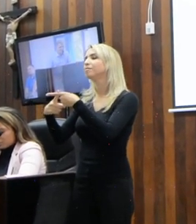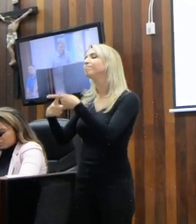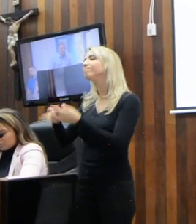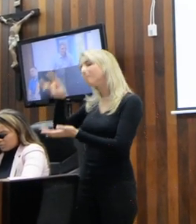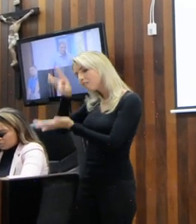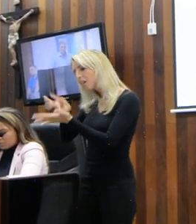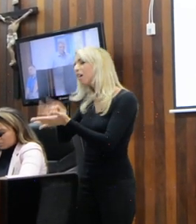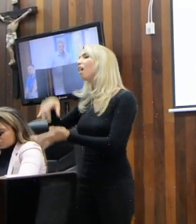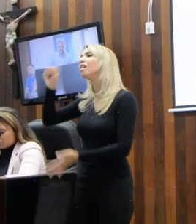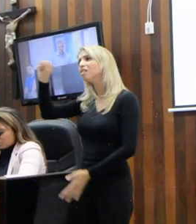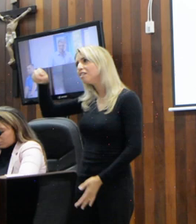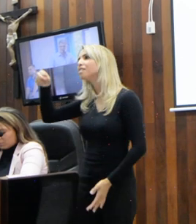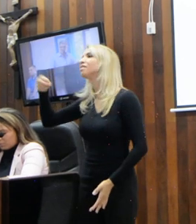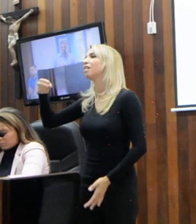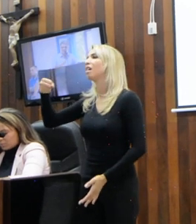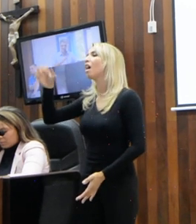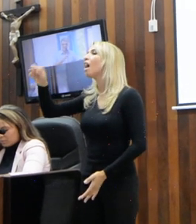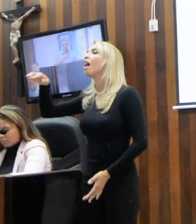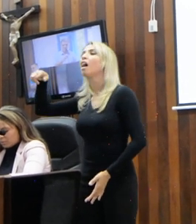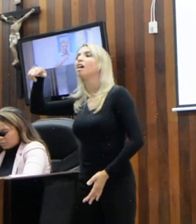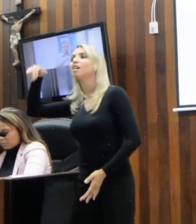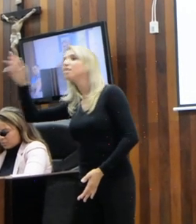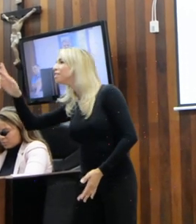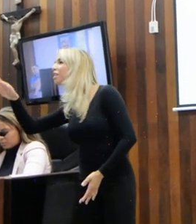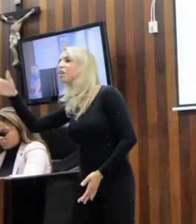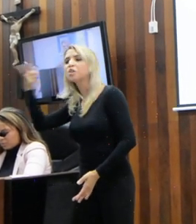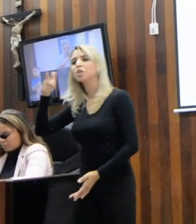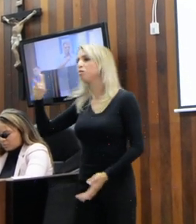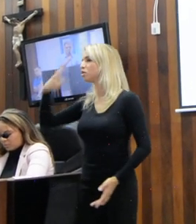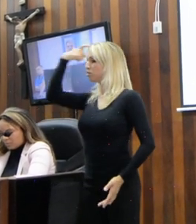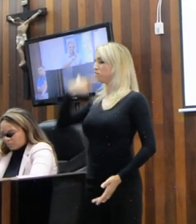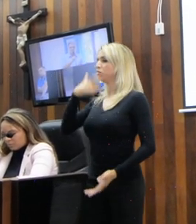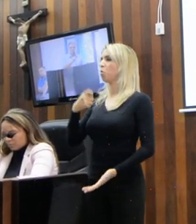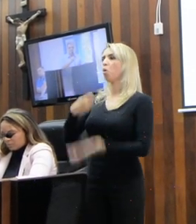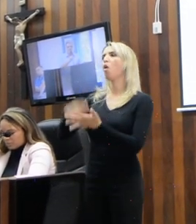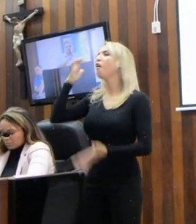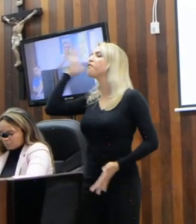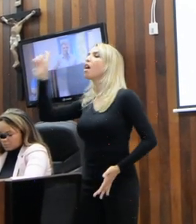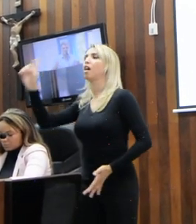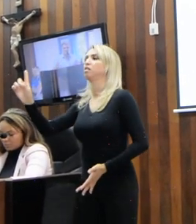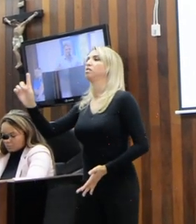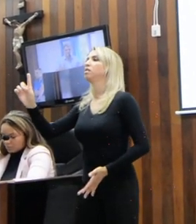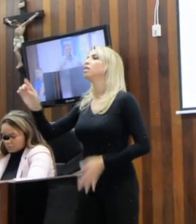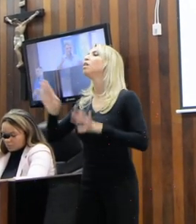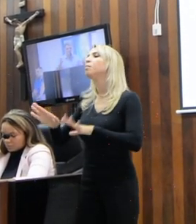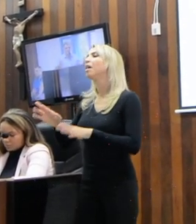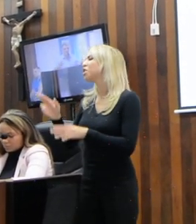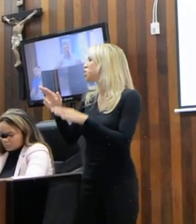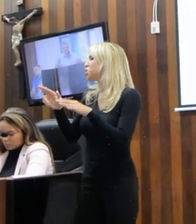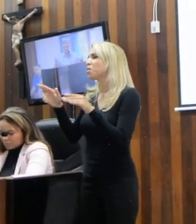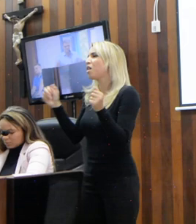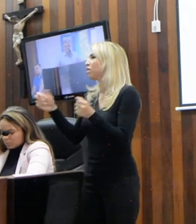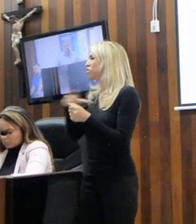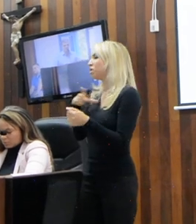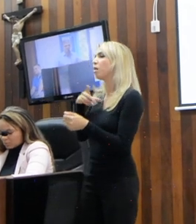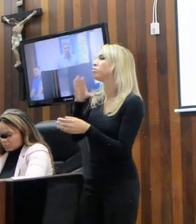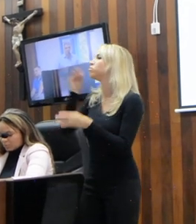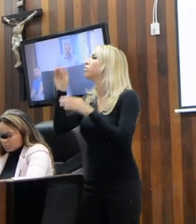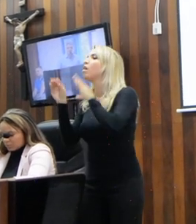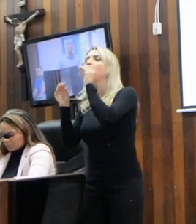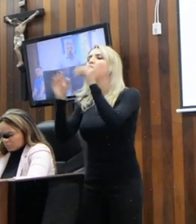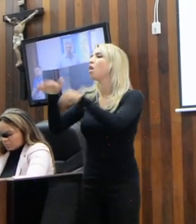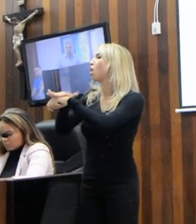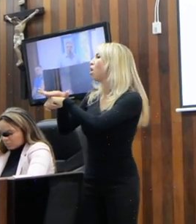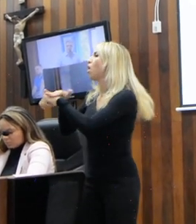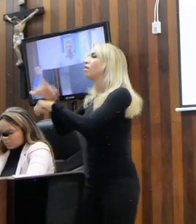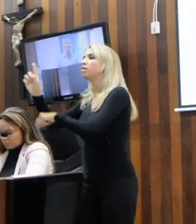tratava Assi. Assi não tinha temperamento fácil, Assi não era de muita conversa, jogada